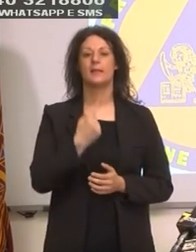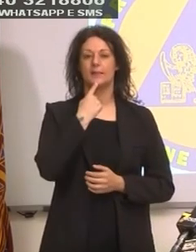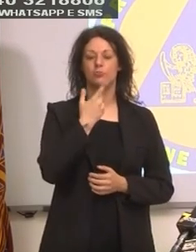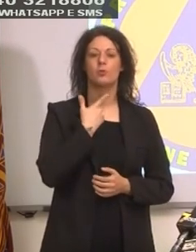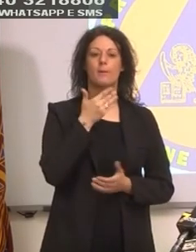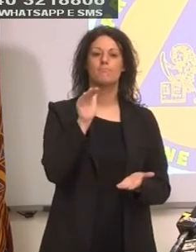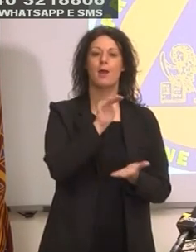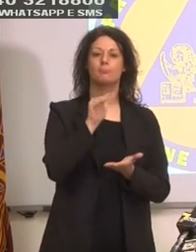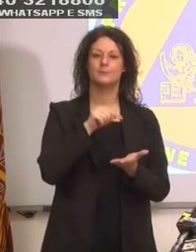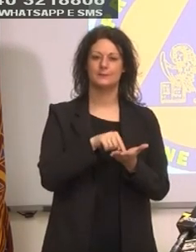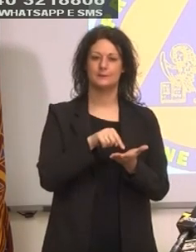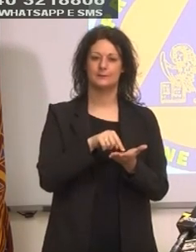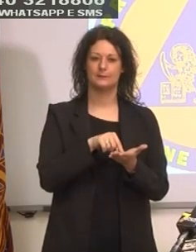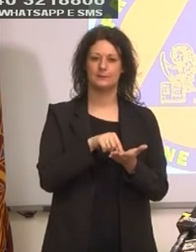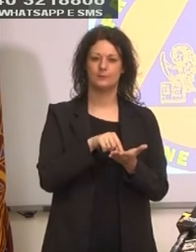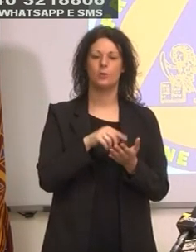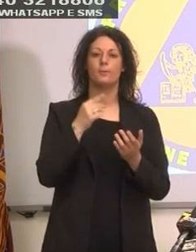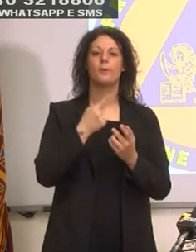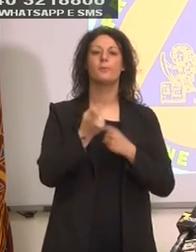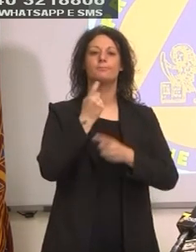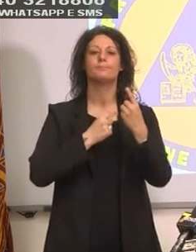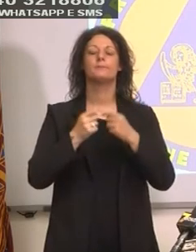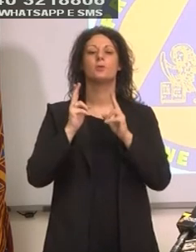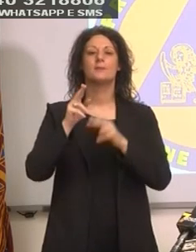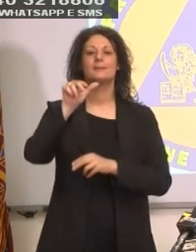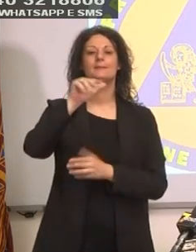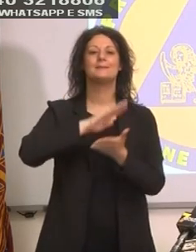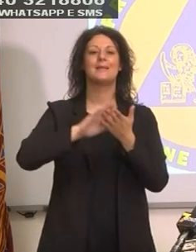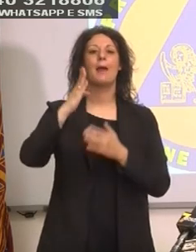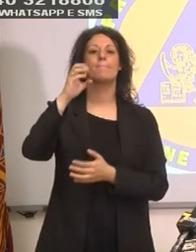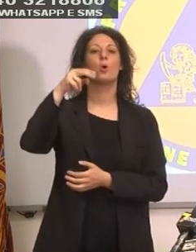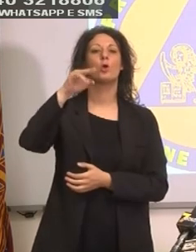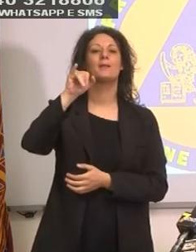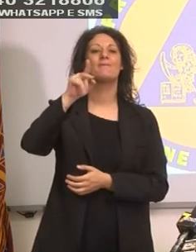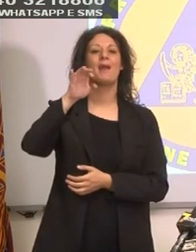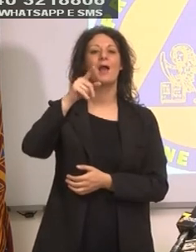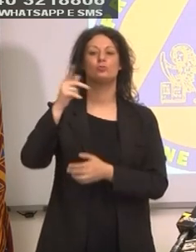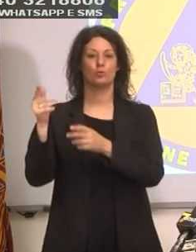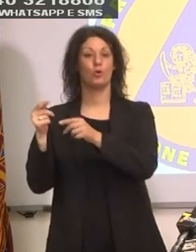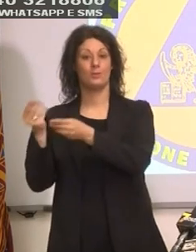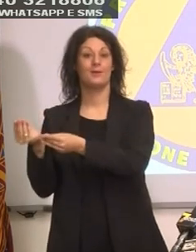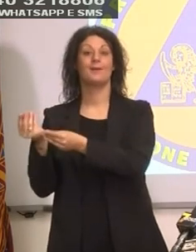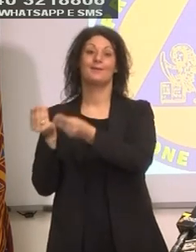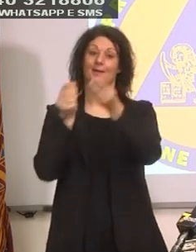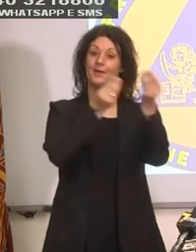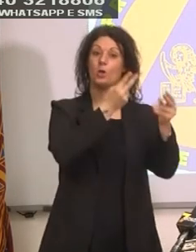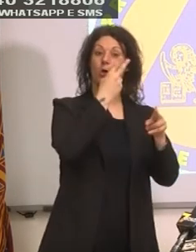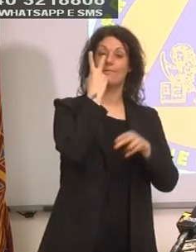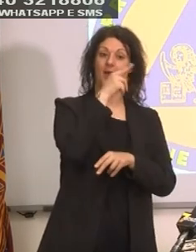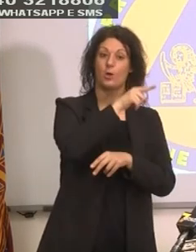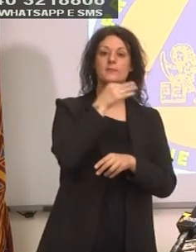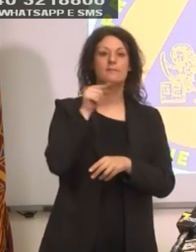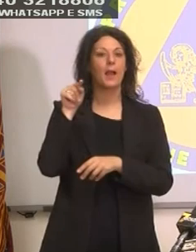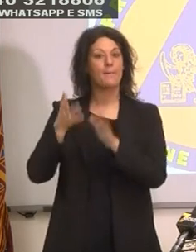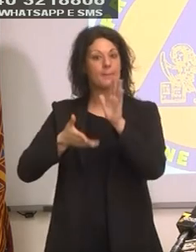bimbo inviato da San Bonifacio, quindi la domanda che io faccio, ma San Bonifacio aveva il batterio o il bimbo si è infettato a